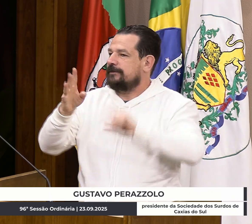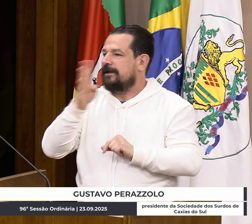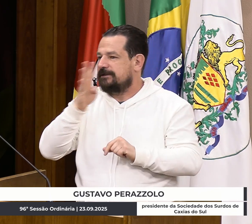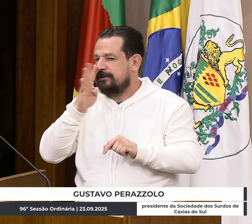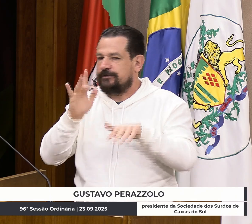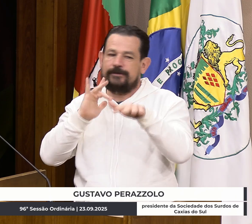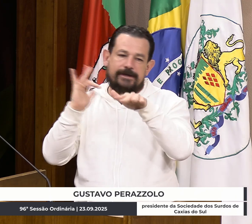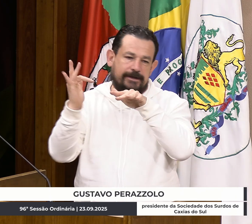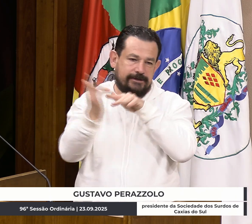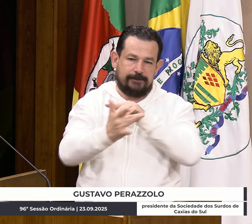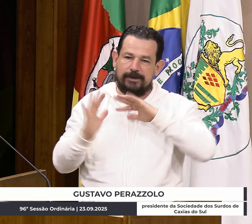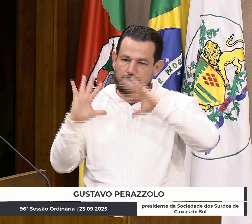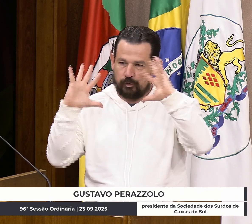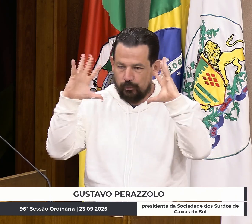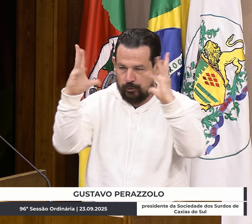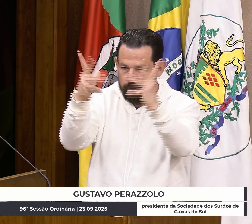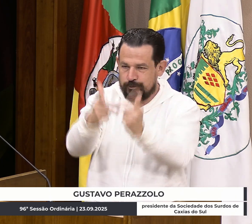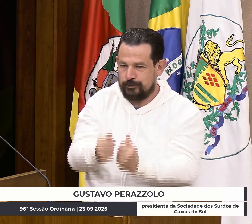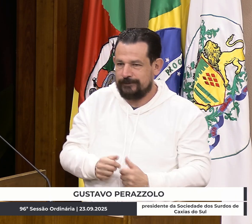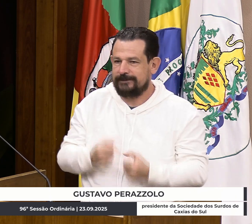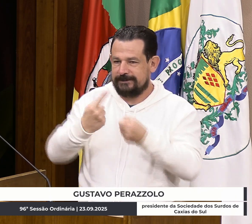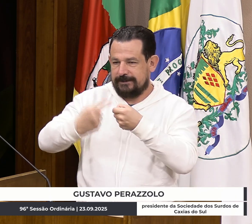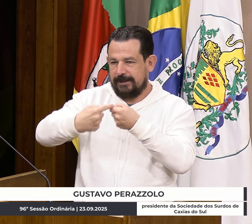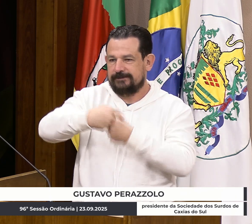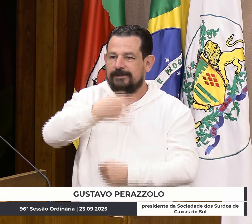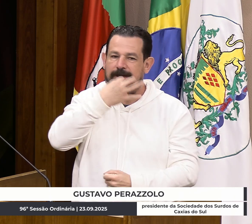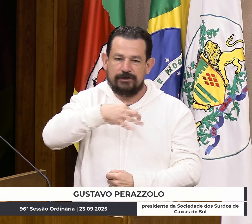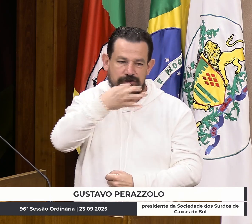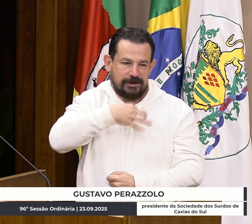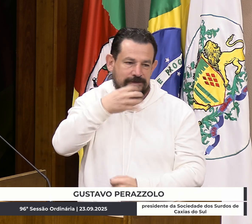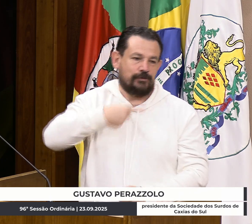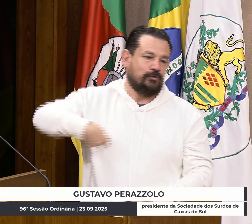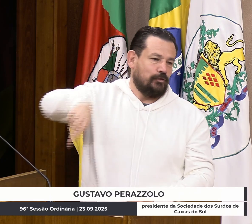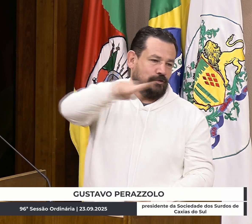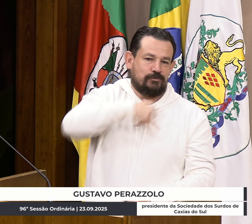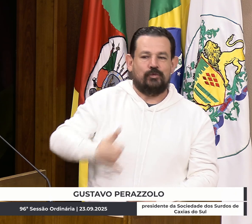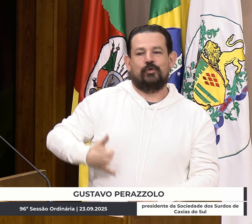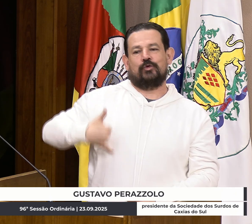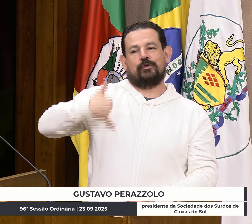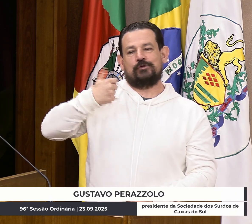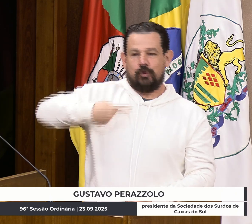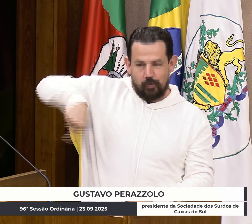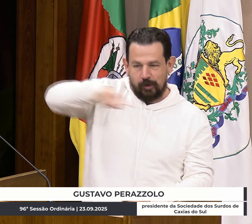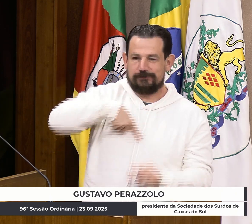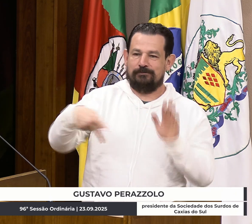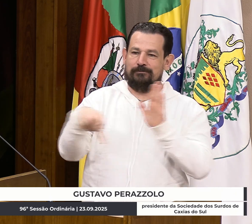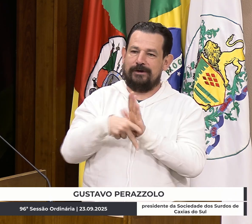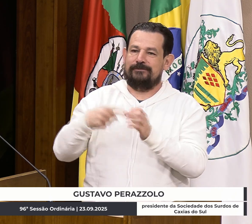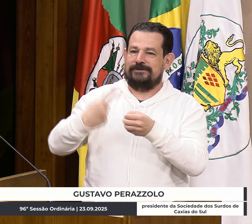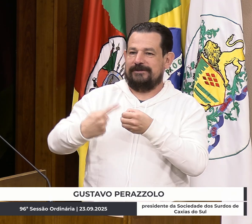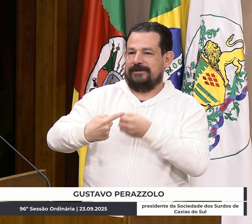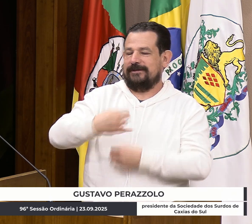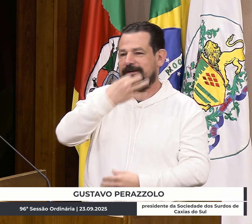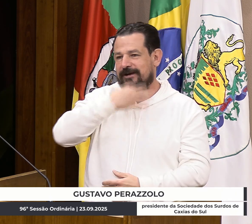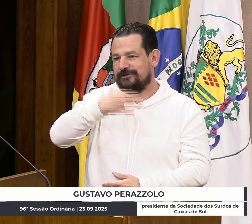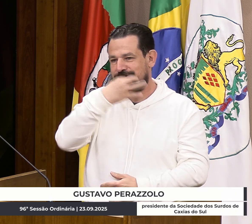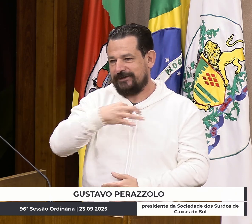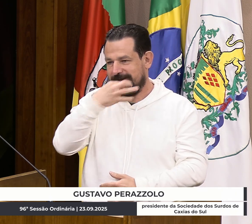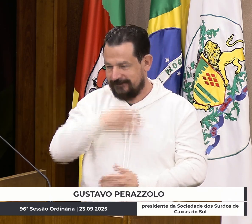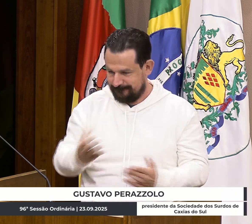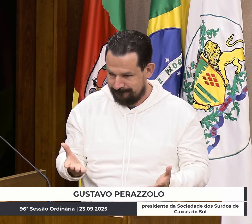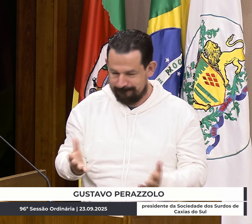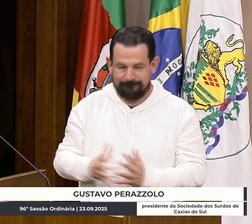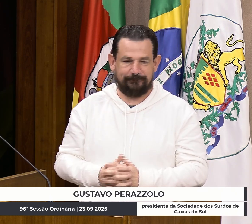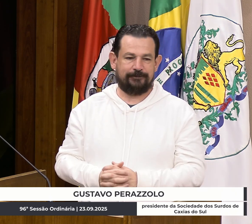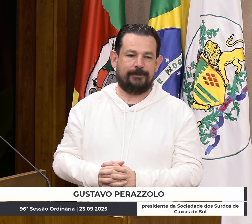toda a população, a todos que estão nos assistindo aqui presencialmente pelas redes sociais e a toda a cidade de Caxias do Sul, que temos muito